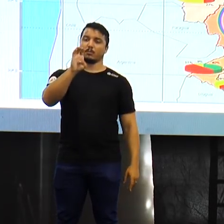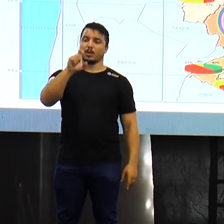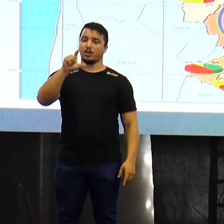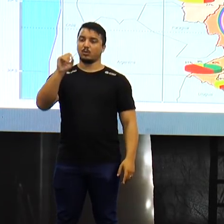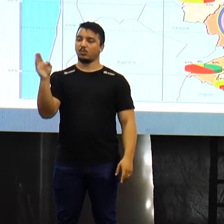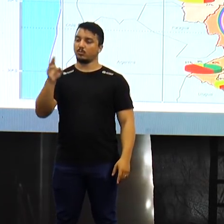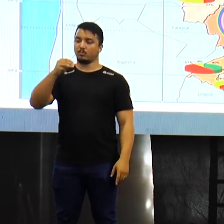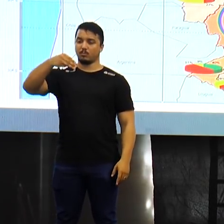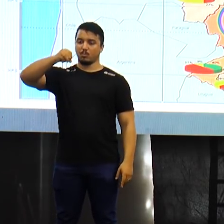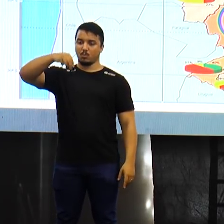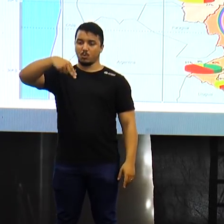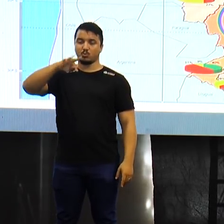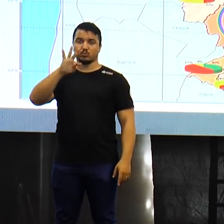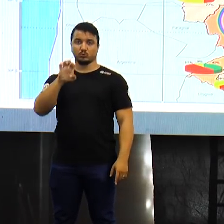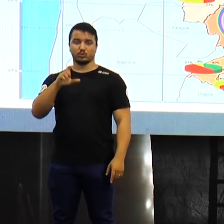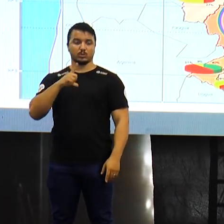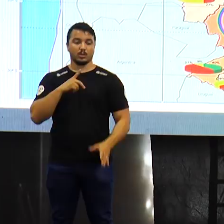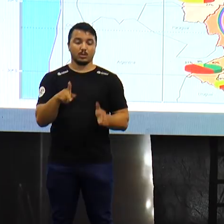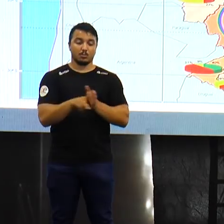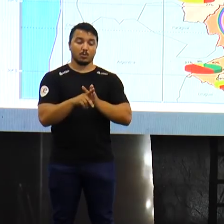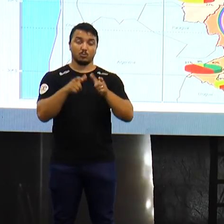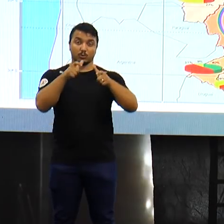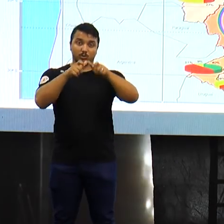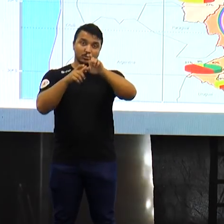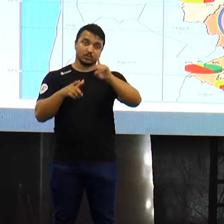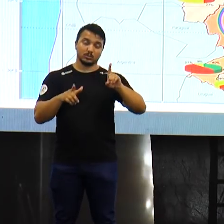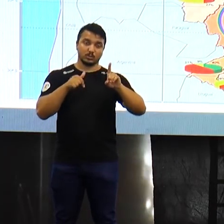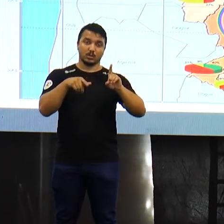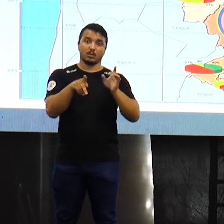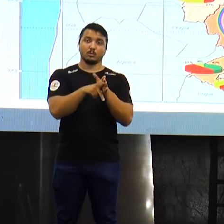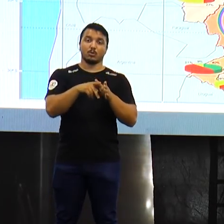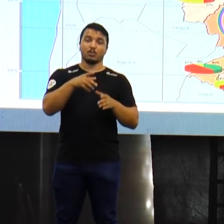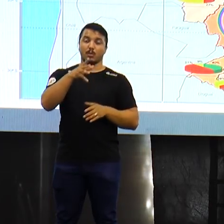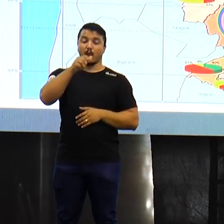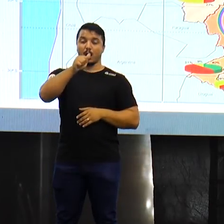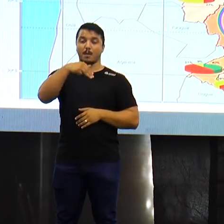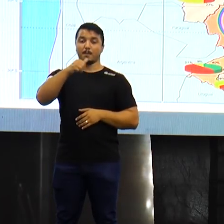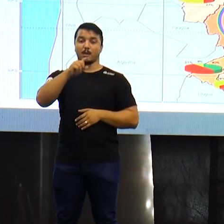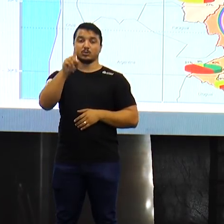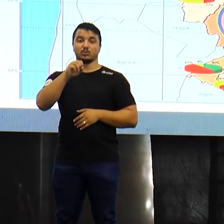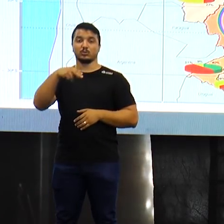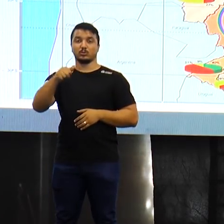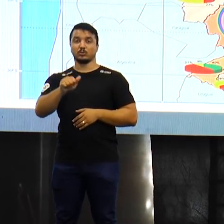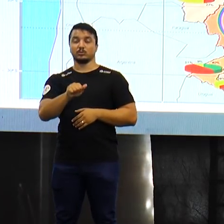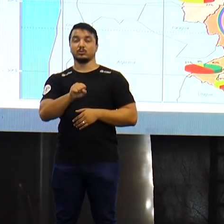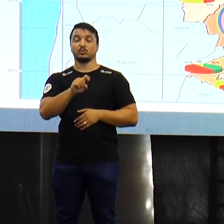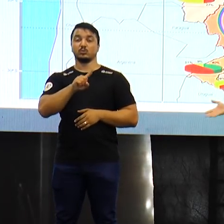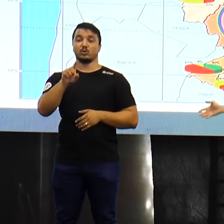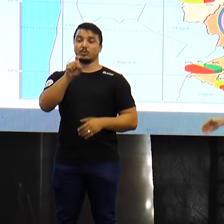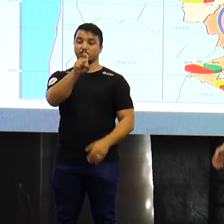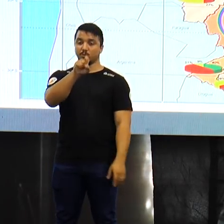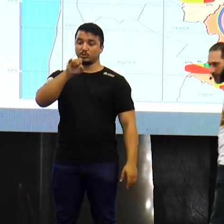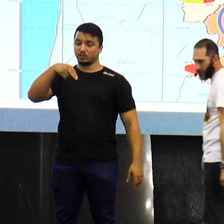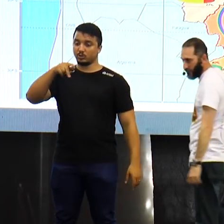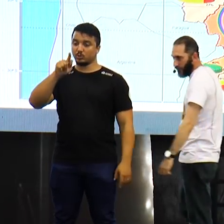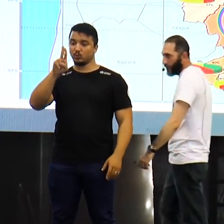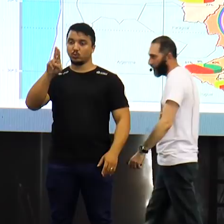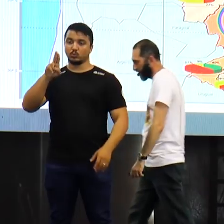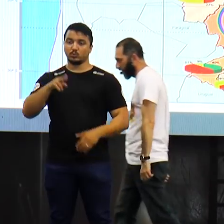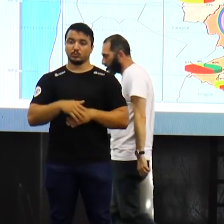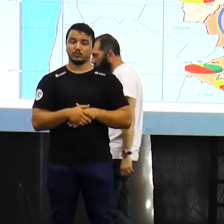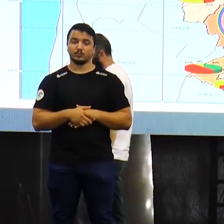que estará na margem direita do baixo rio Amazonas, do Baixo Xingu, que é o rio afluente da margem direita do rio